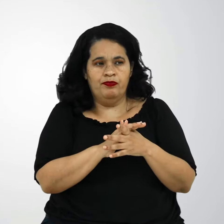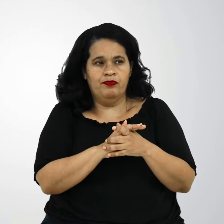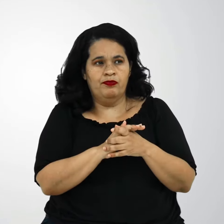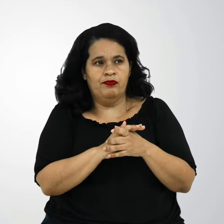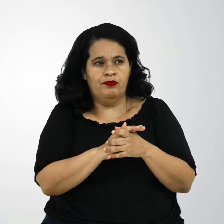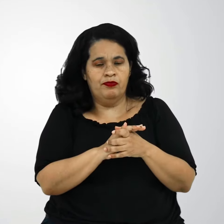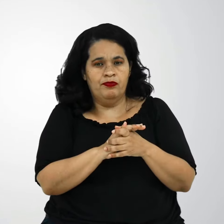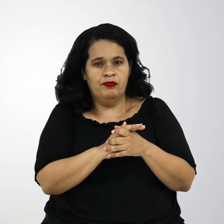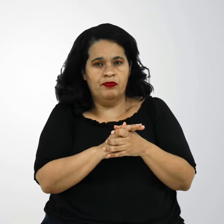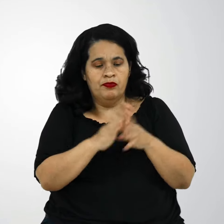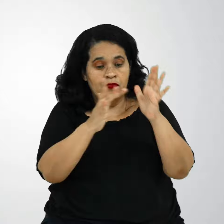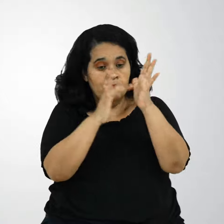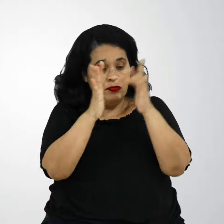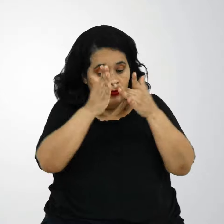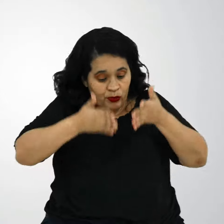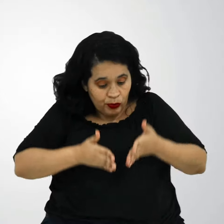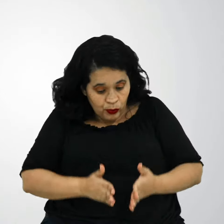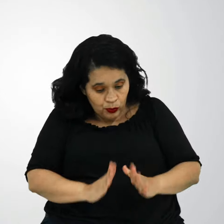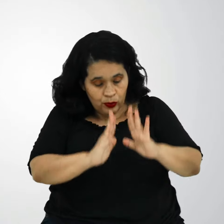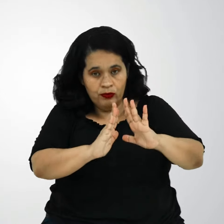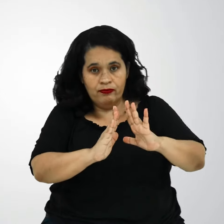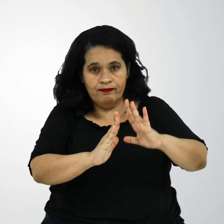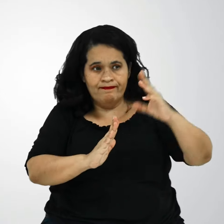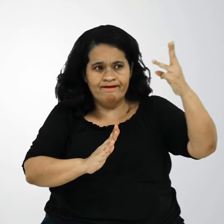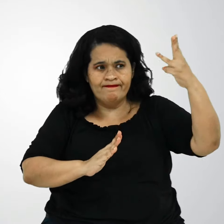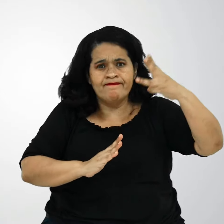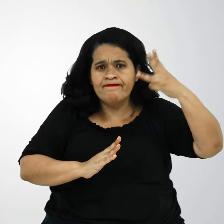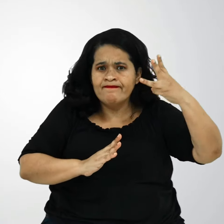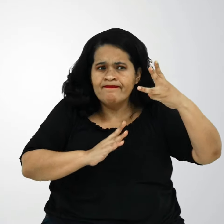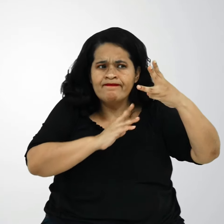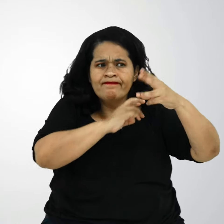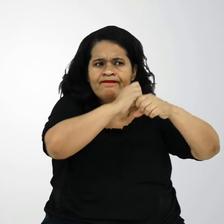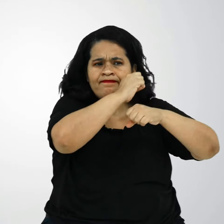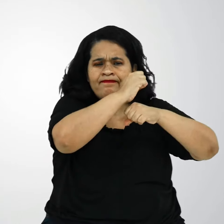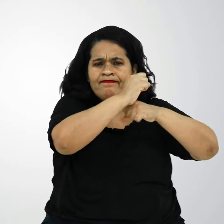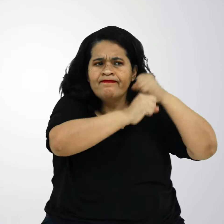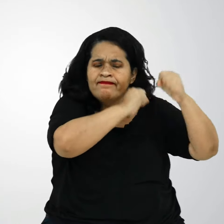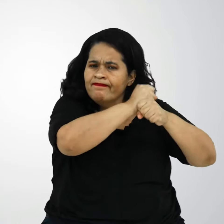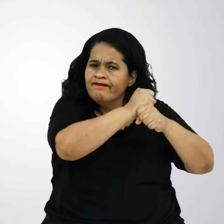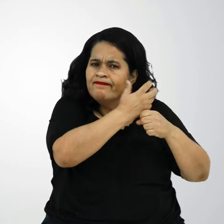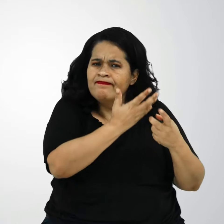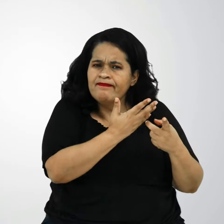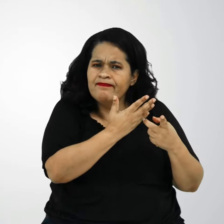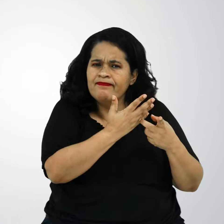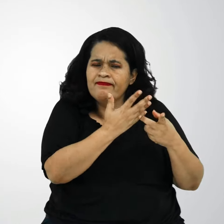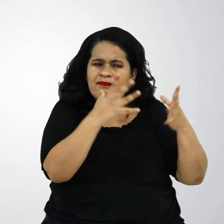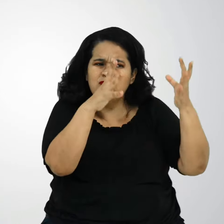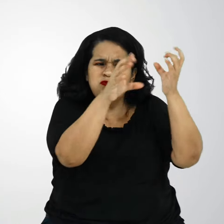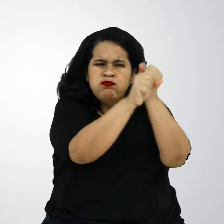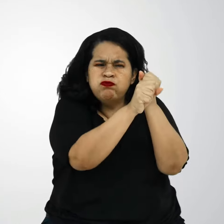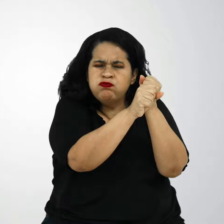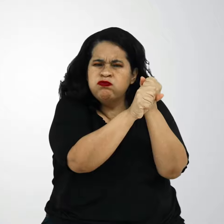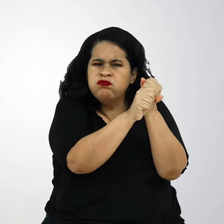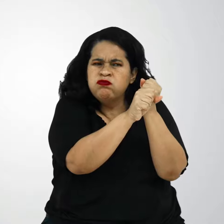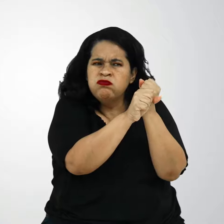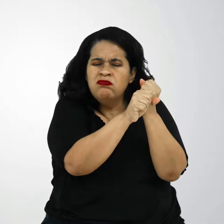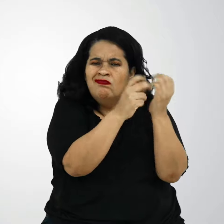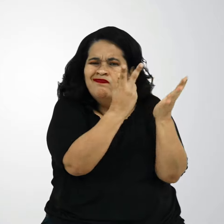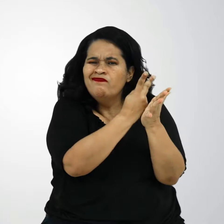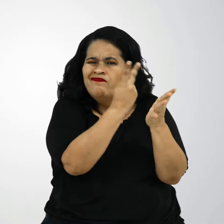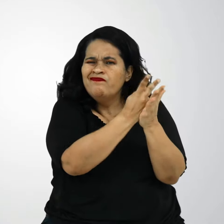para mais ou menos, né? Aí então você tem que fazer essa conta e tem que ser exato, porque senão tem